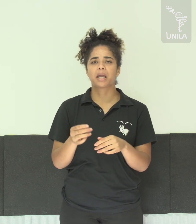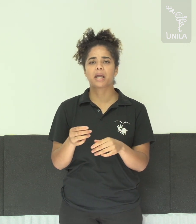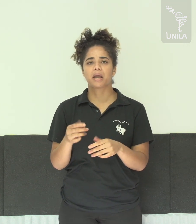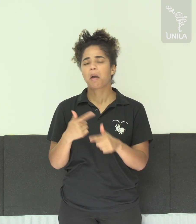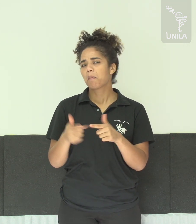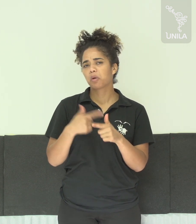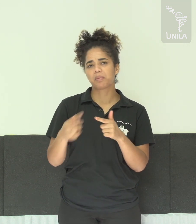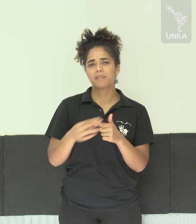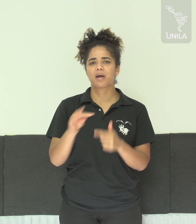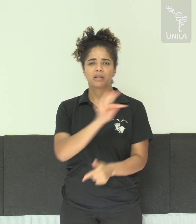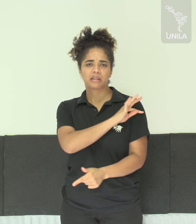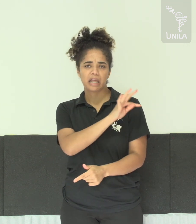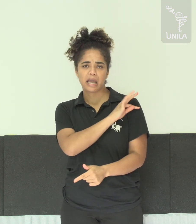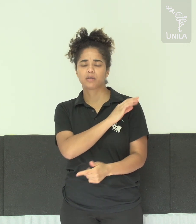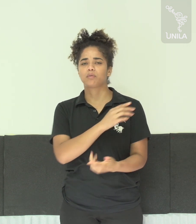falhas de comunicação,